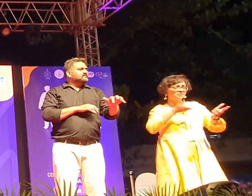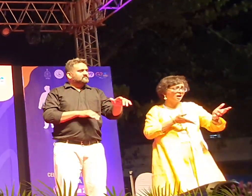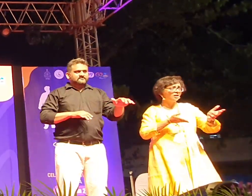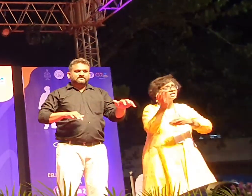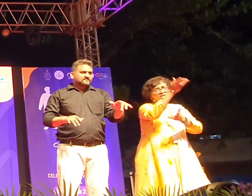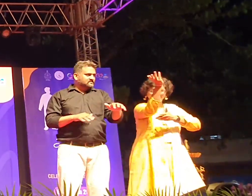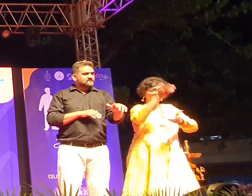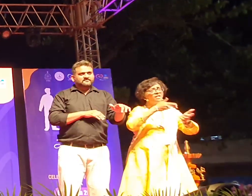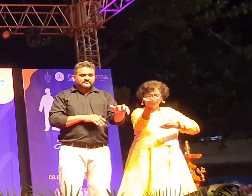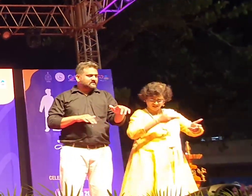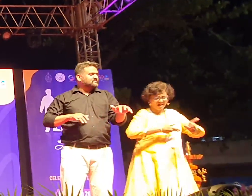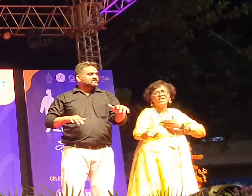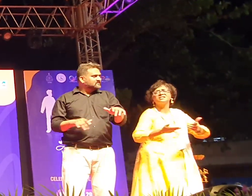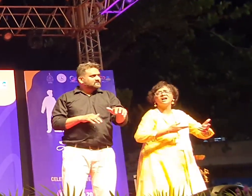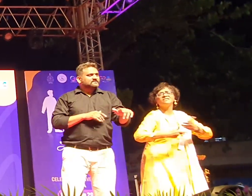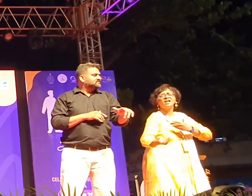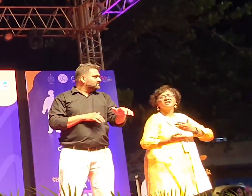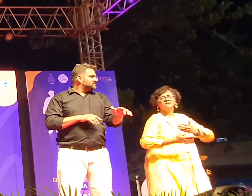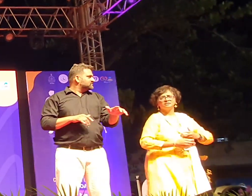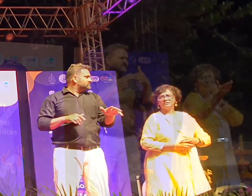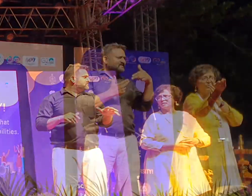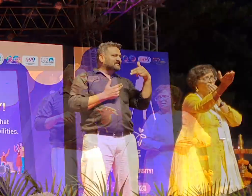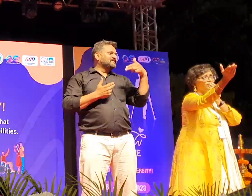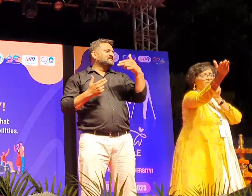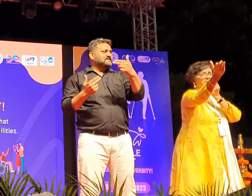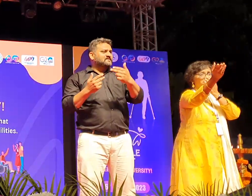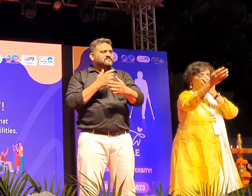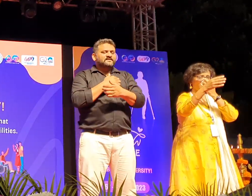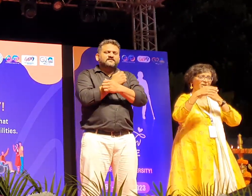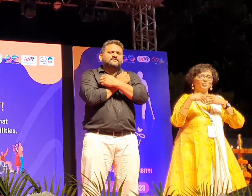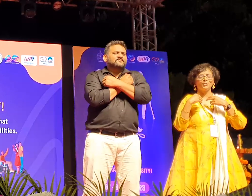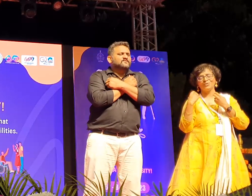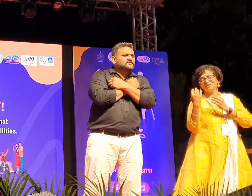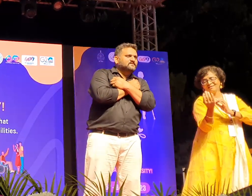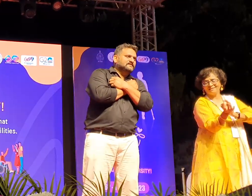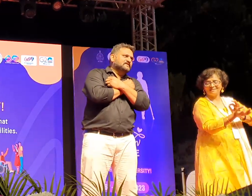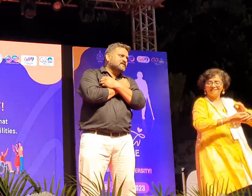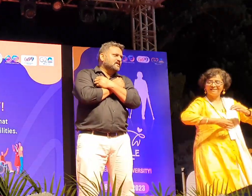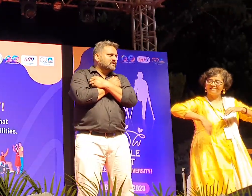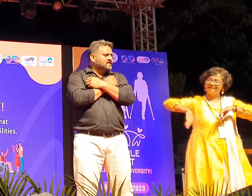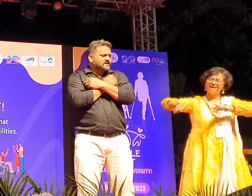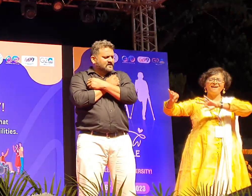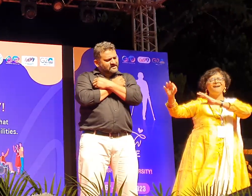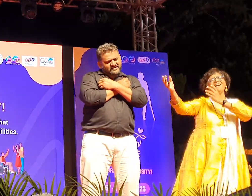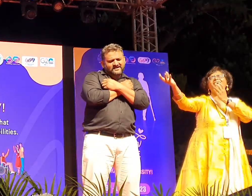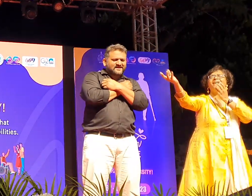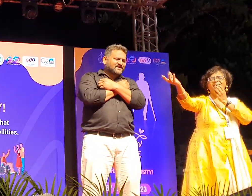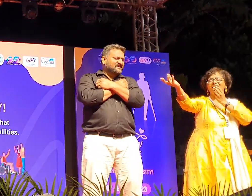Wow.